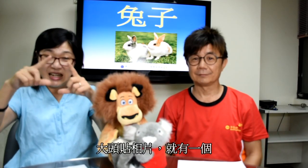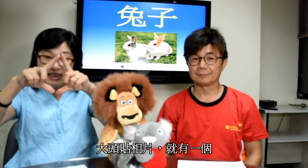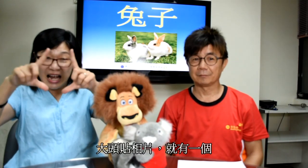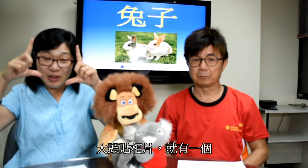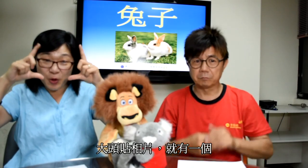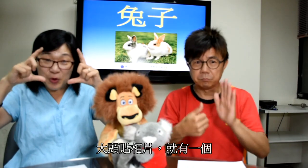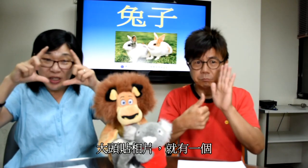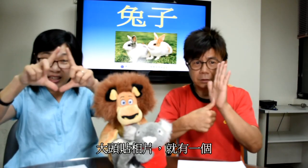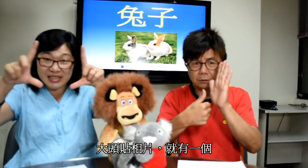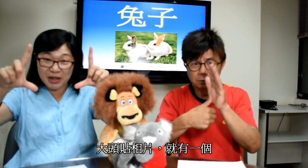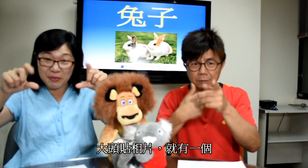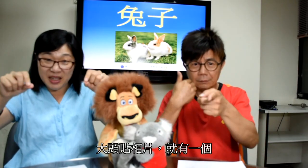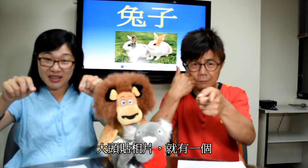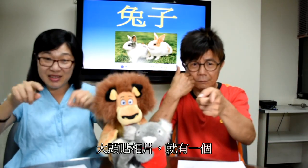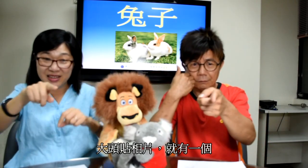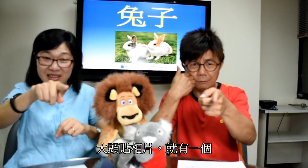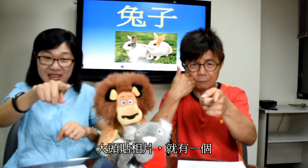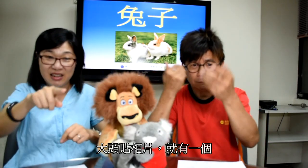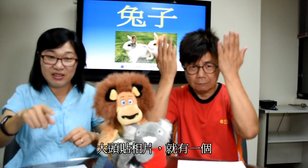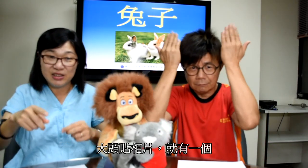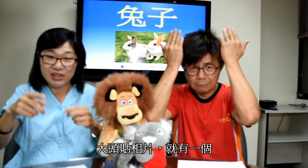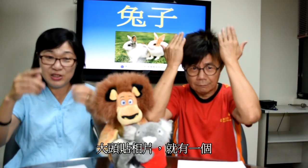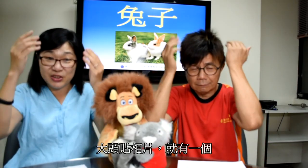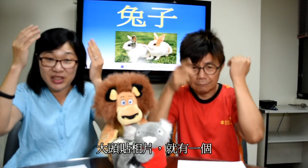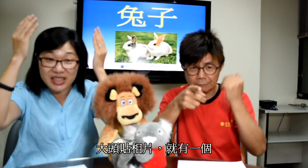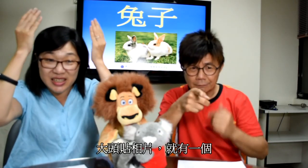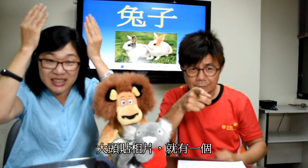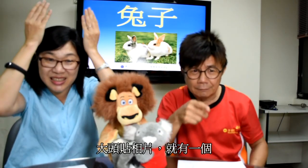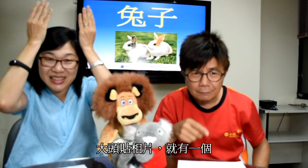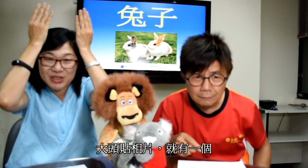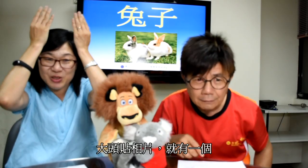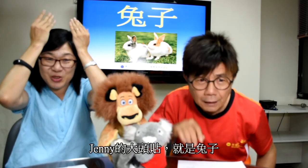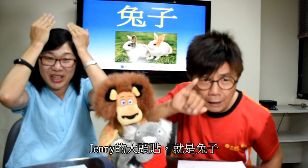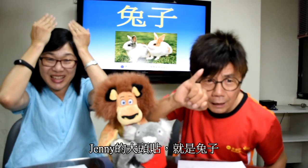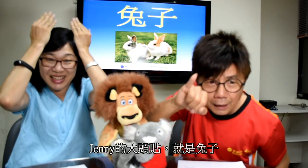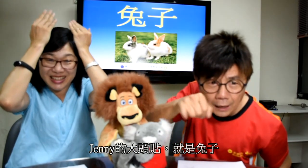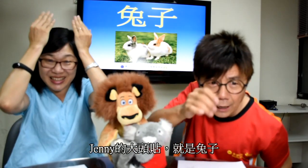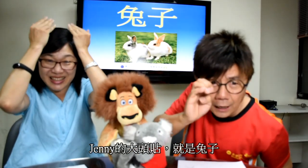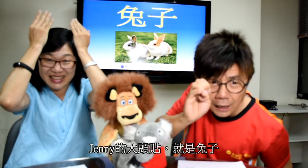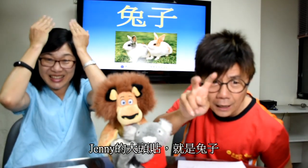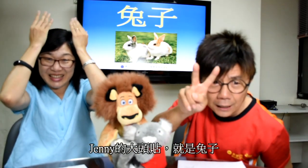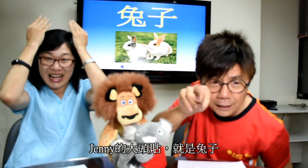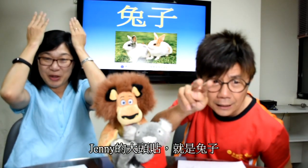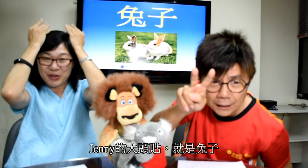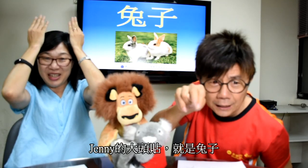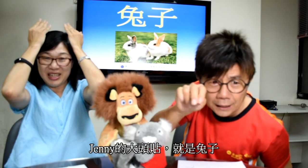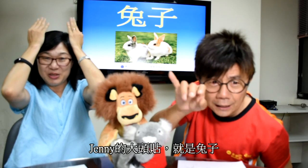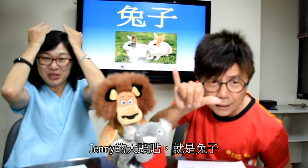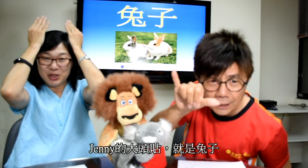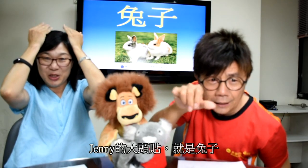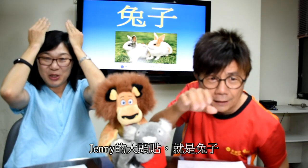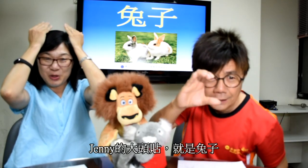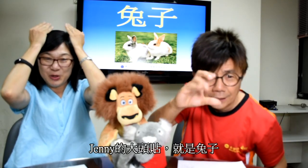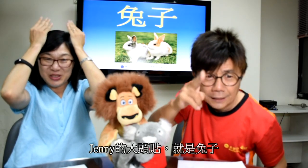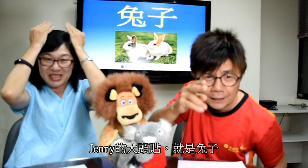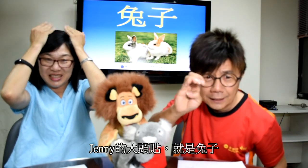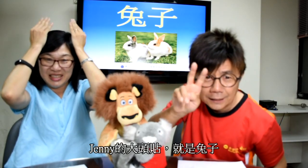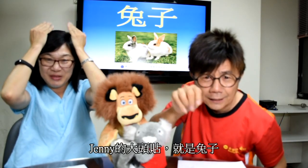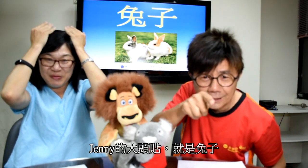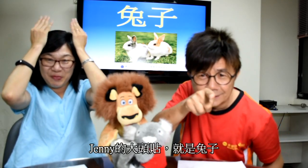大头贴相片，就有一个 Jenny 的大头贴，就是兔子，